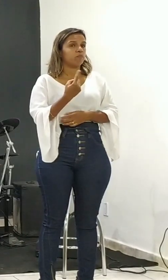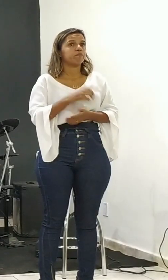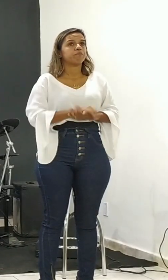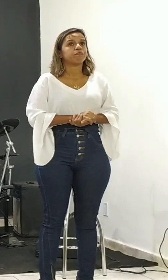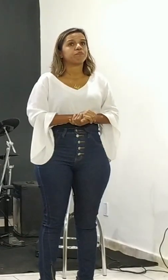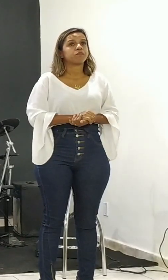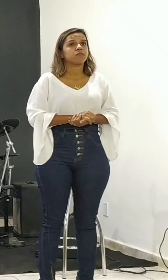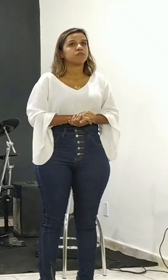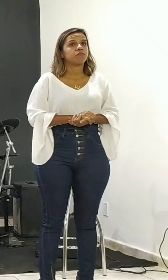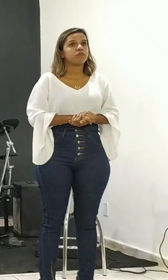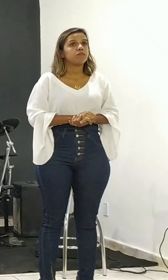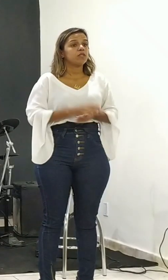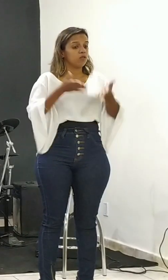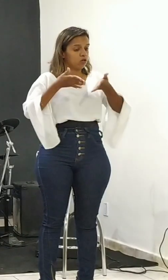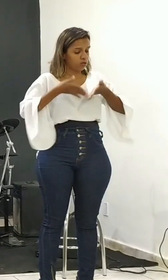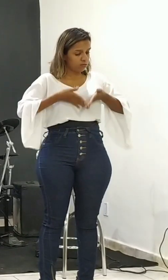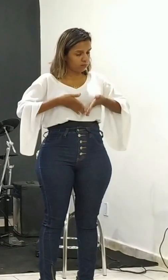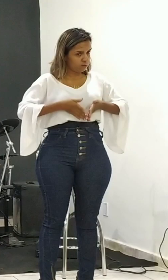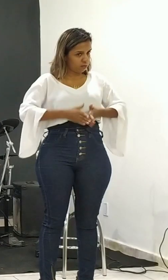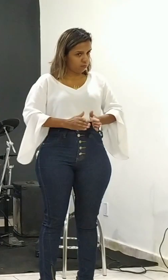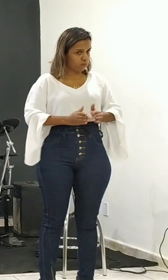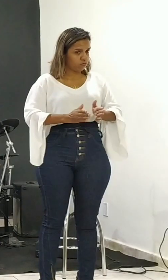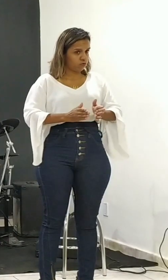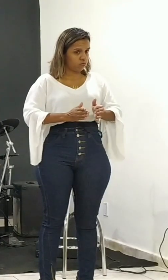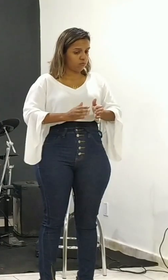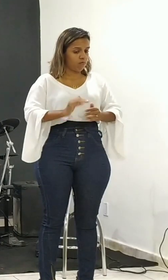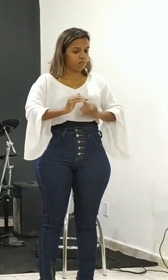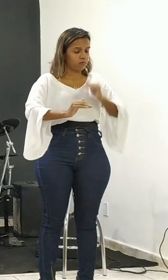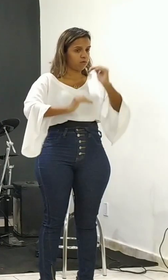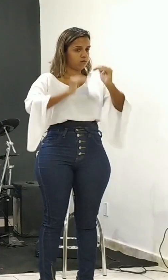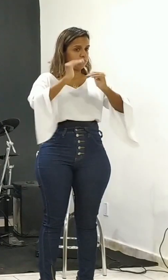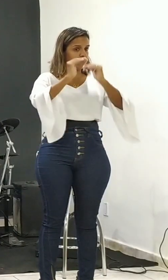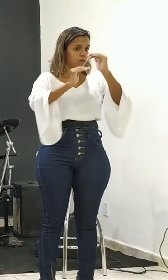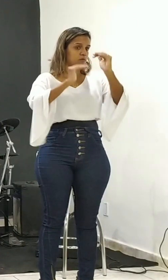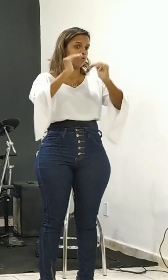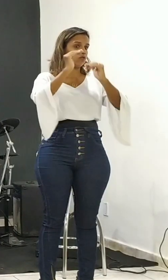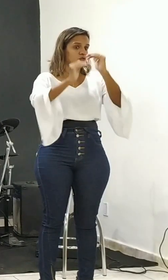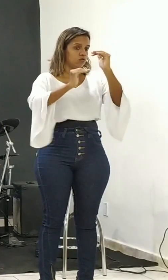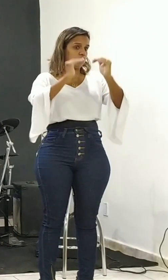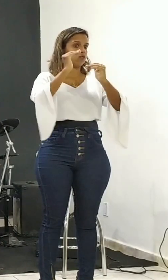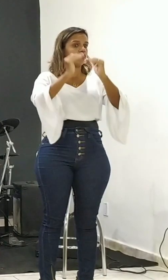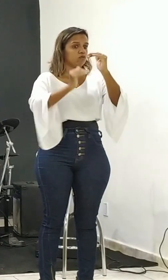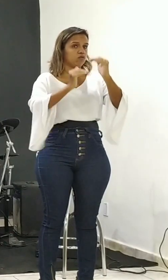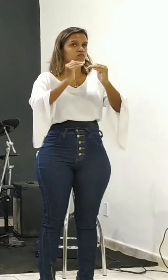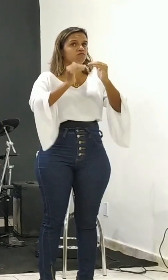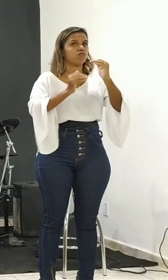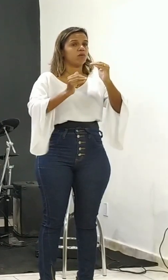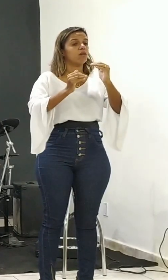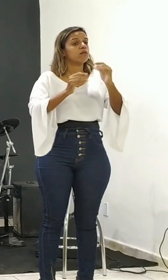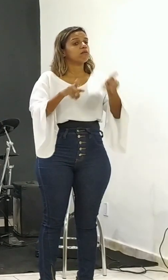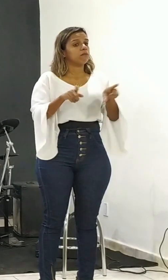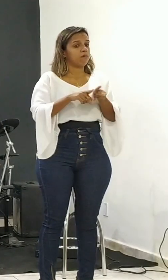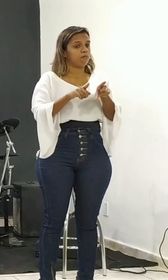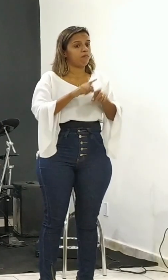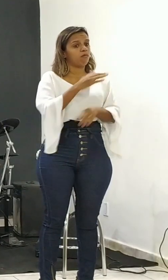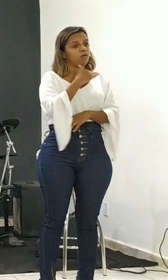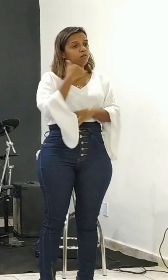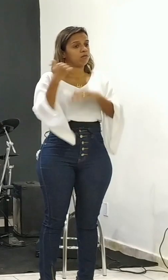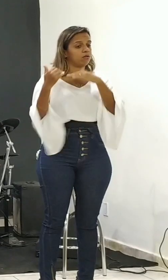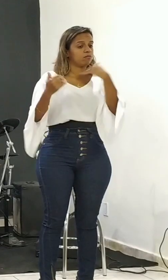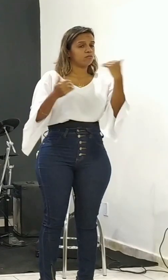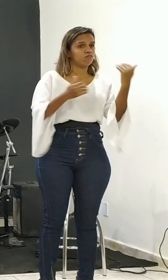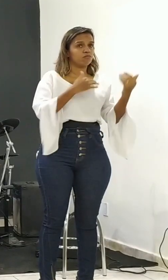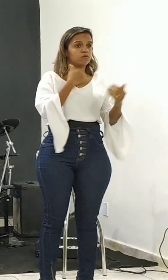contraste. Nós nascemos, crescemos, reproduzimos e morremos.